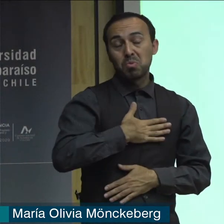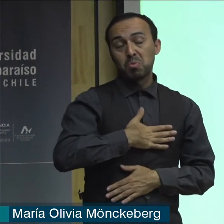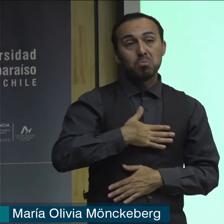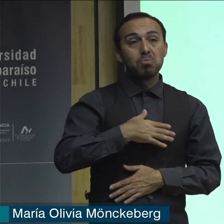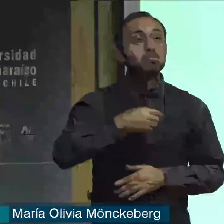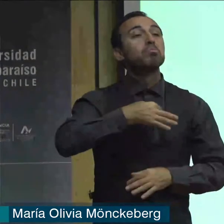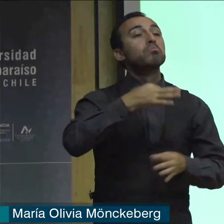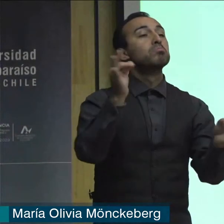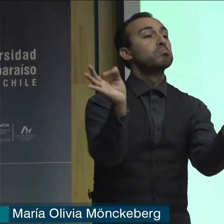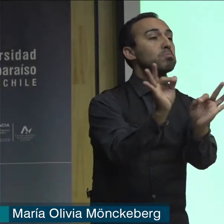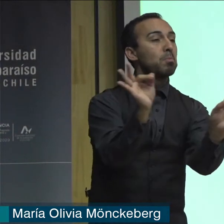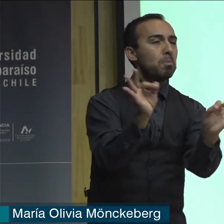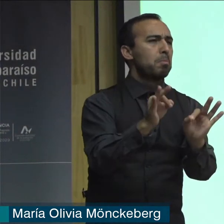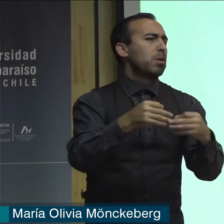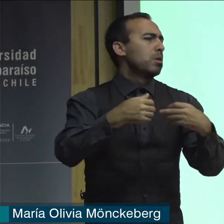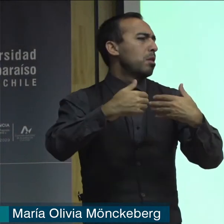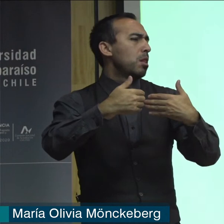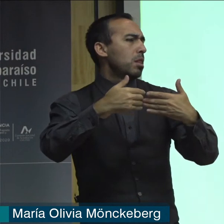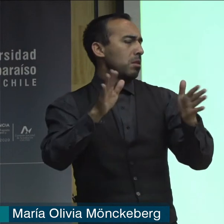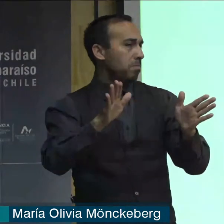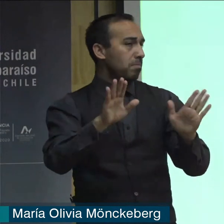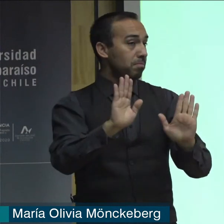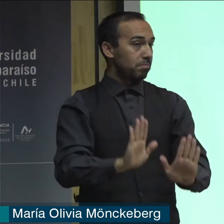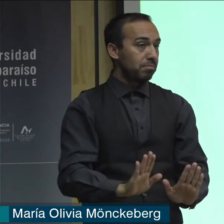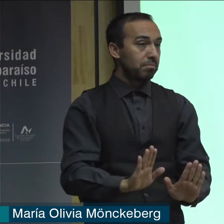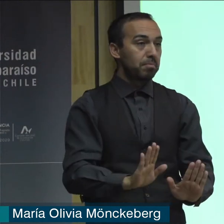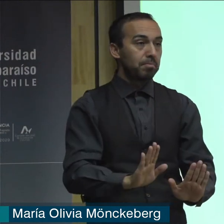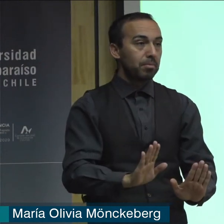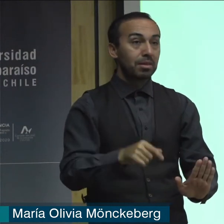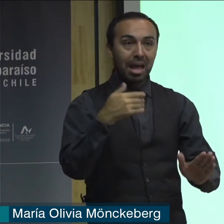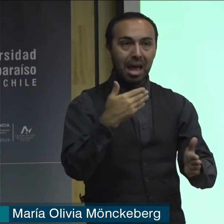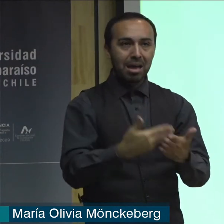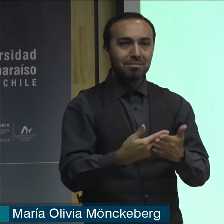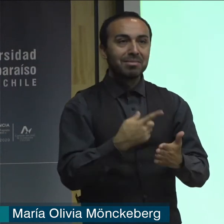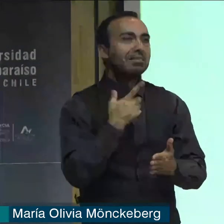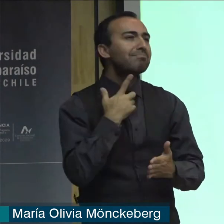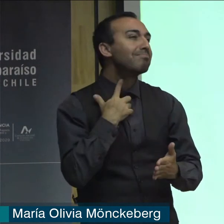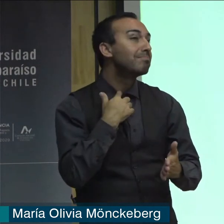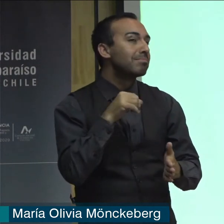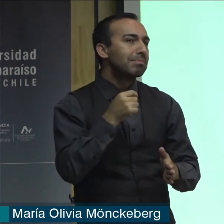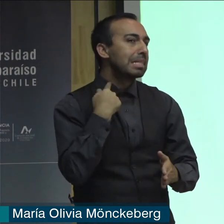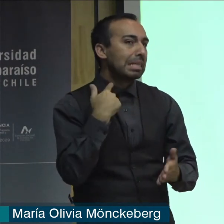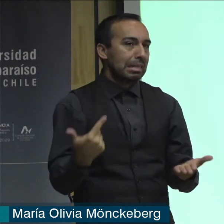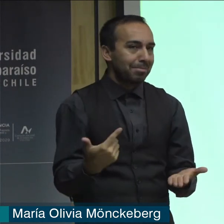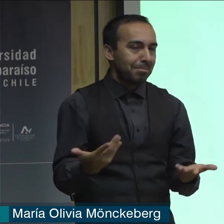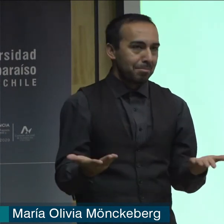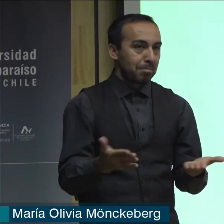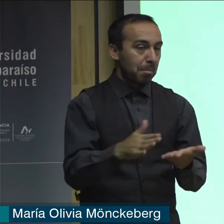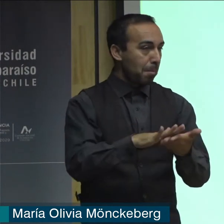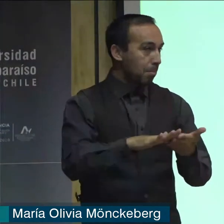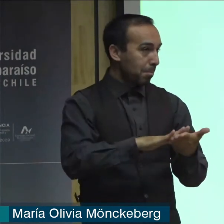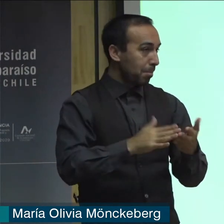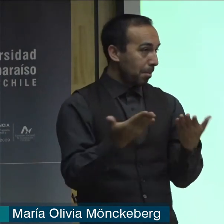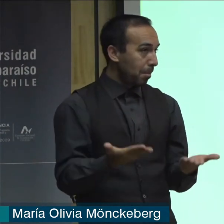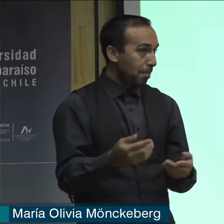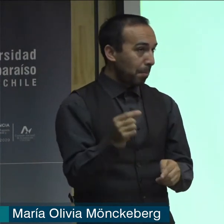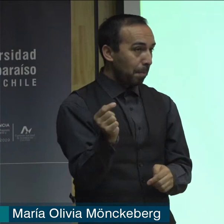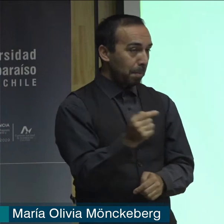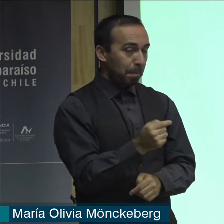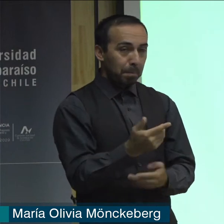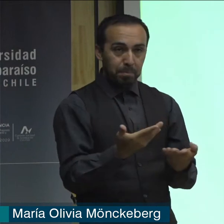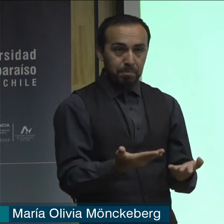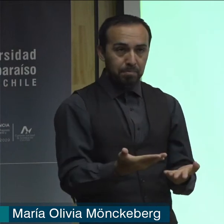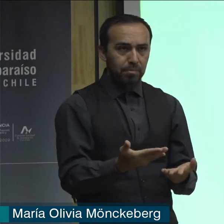pero lo interesante de esto es que es esa